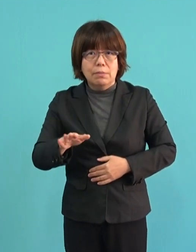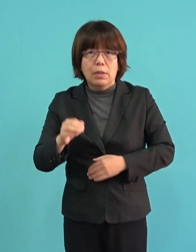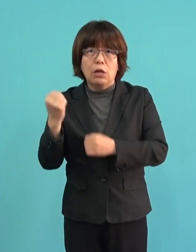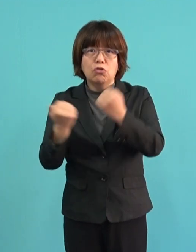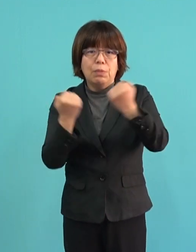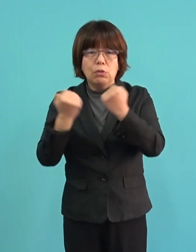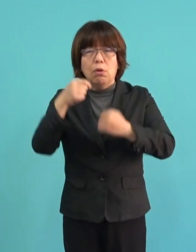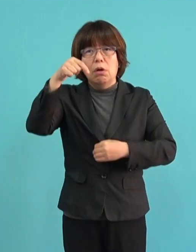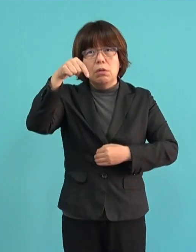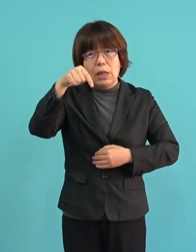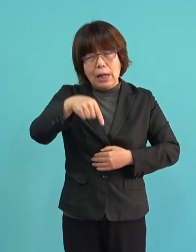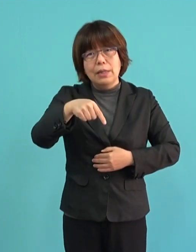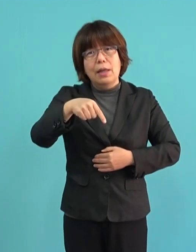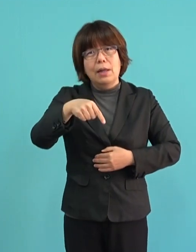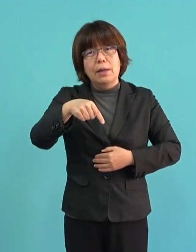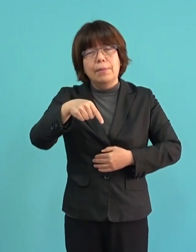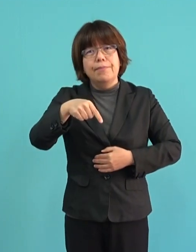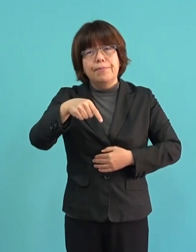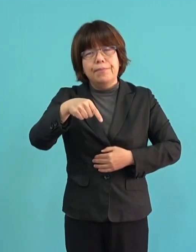その